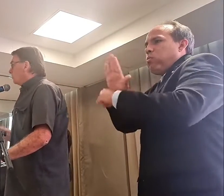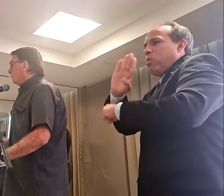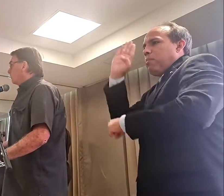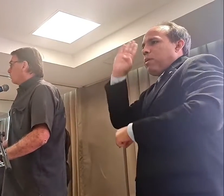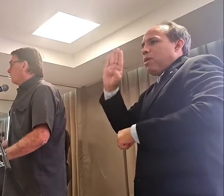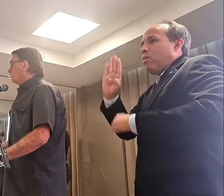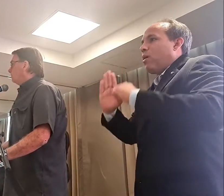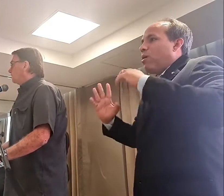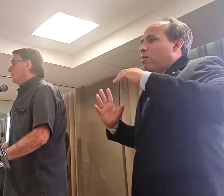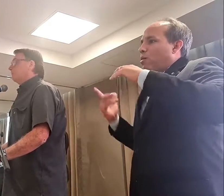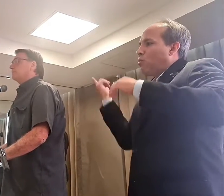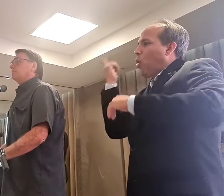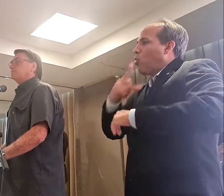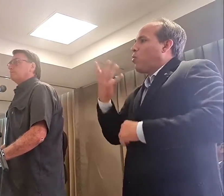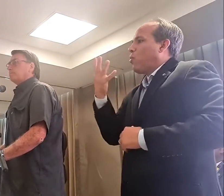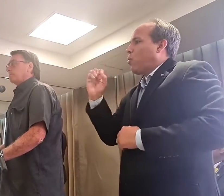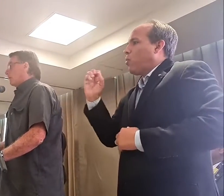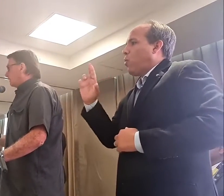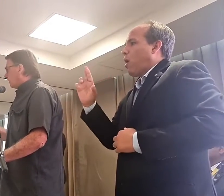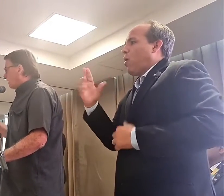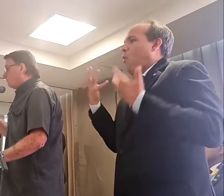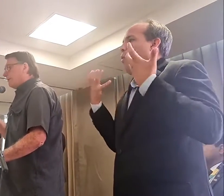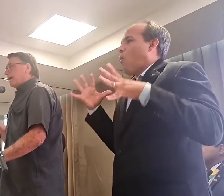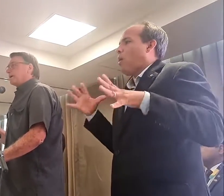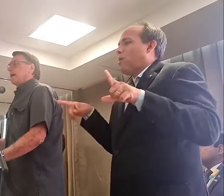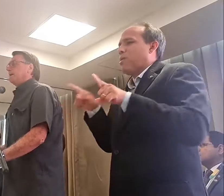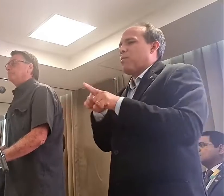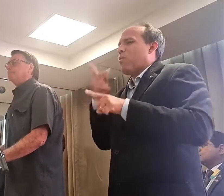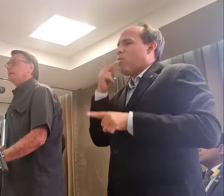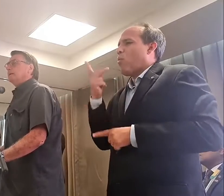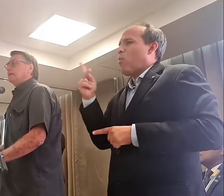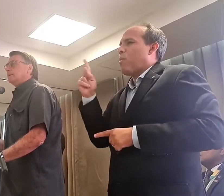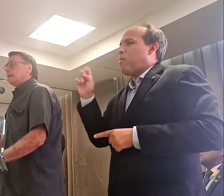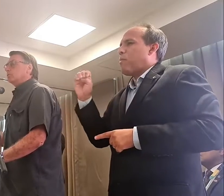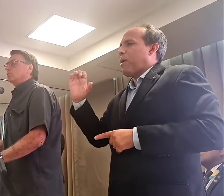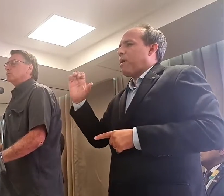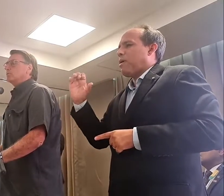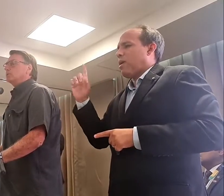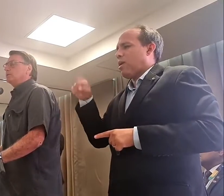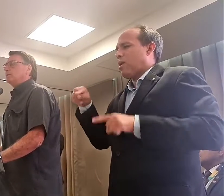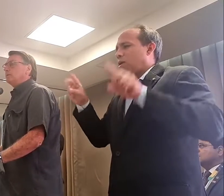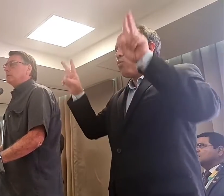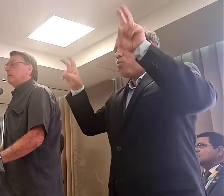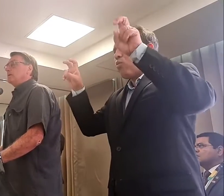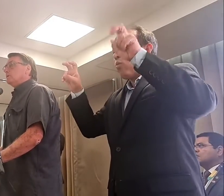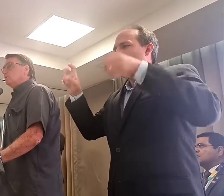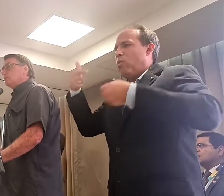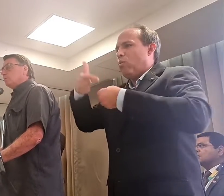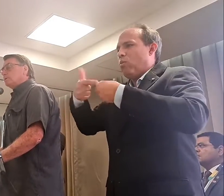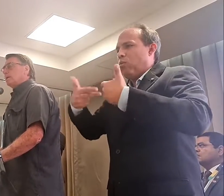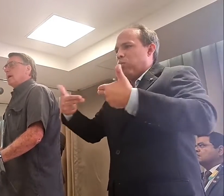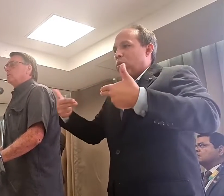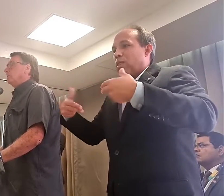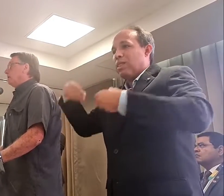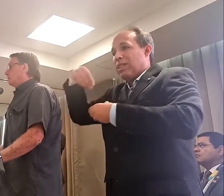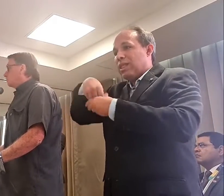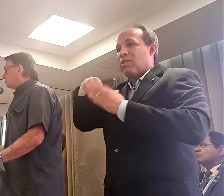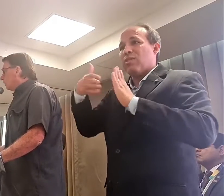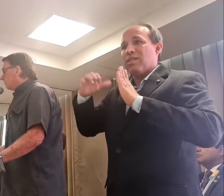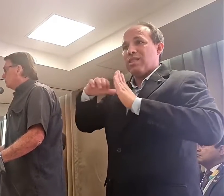Assim como, quando votamos a tal da PEC lá, que tratou dos combustíveis, no